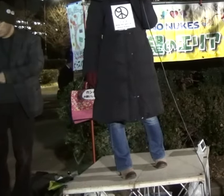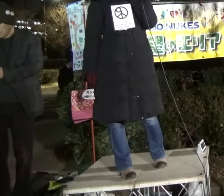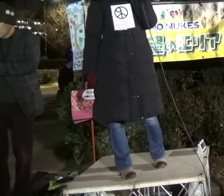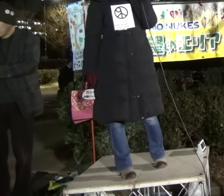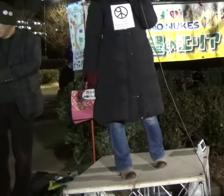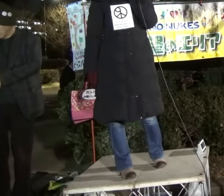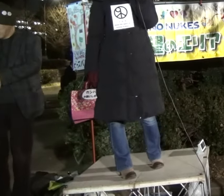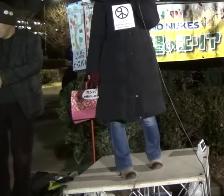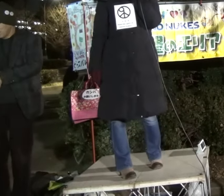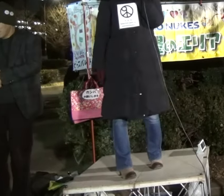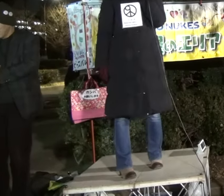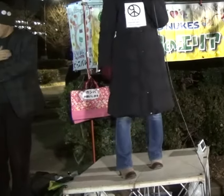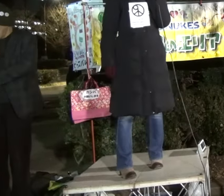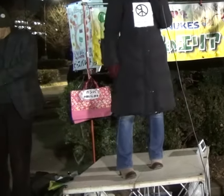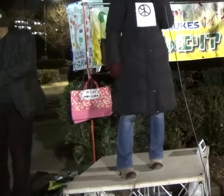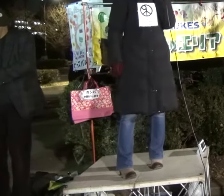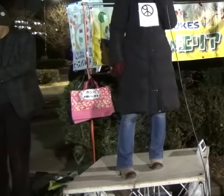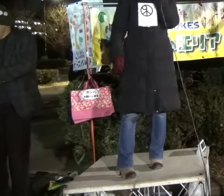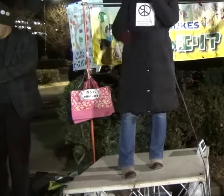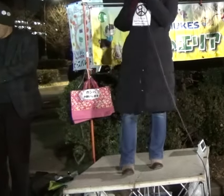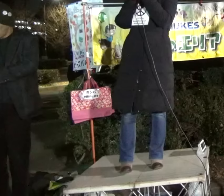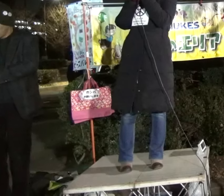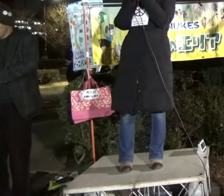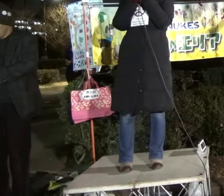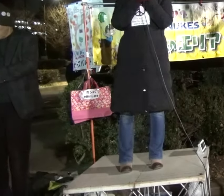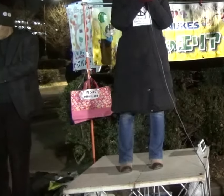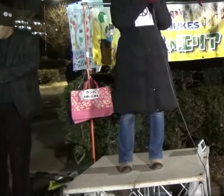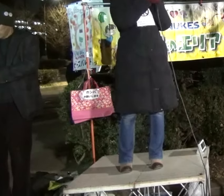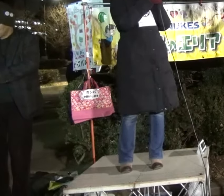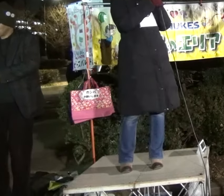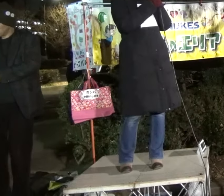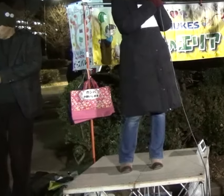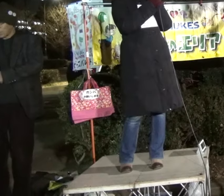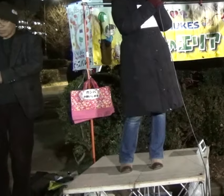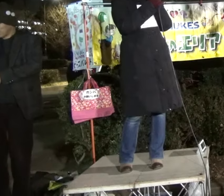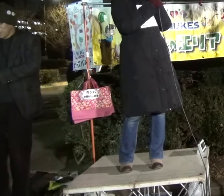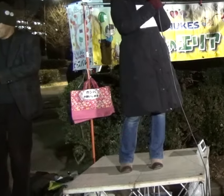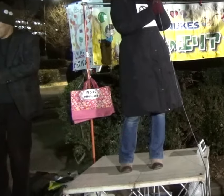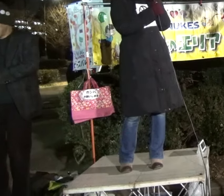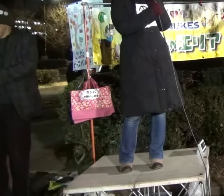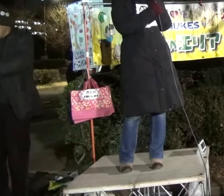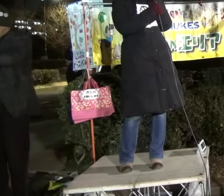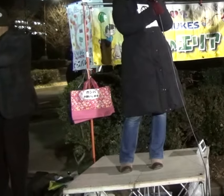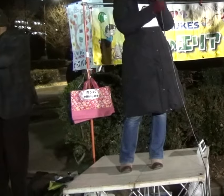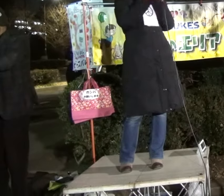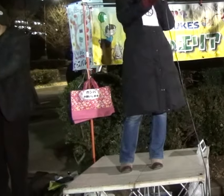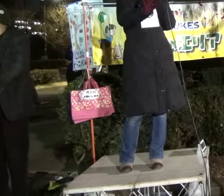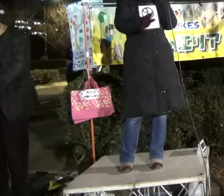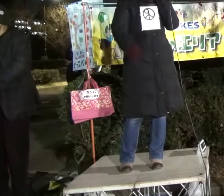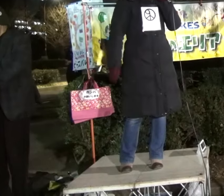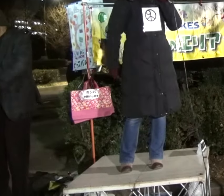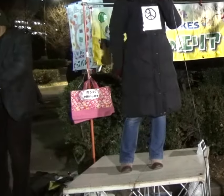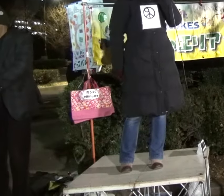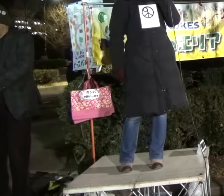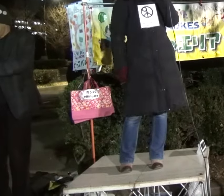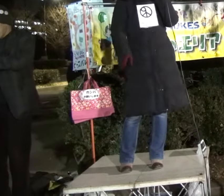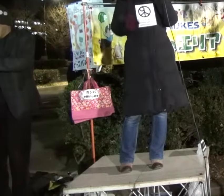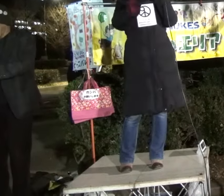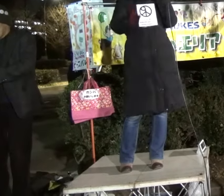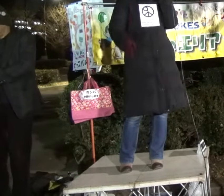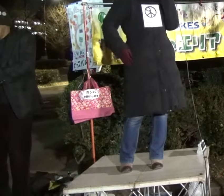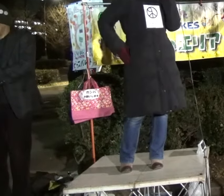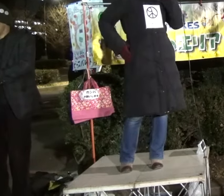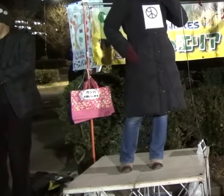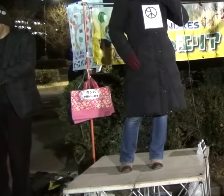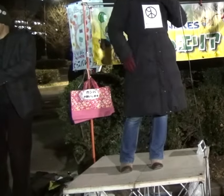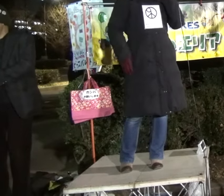で、ここにも来るとか、ピースパレードも来るとか言うから、やめてくれって言った まだ早いと。 そう、まだ早い。 もう